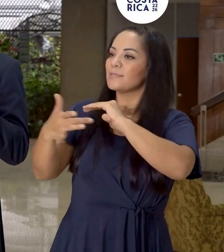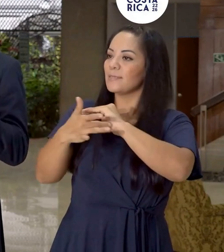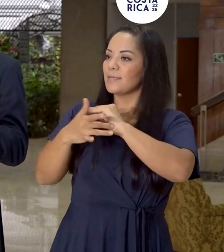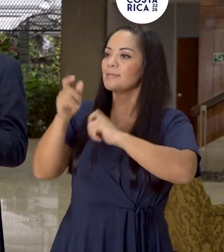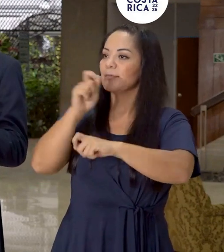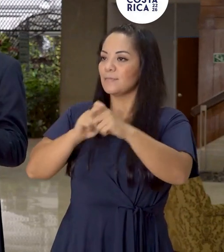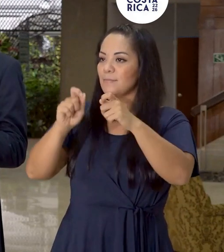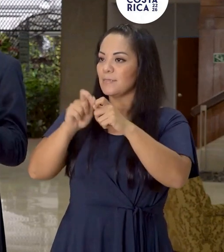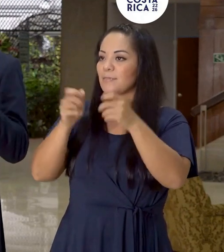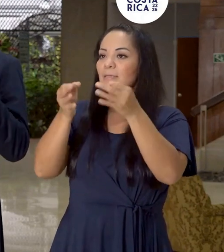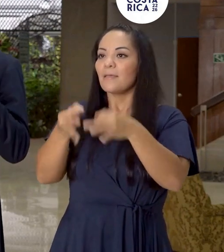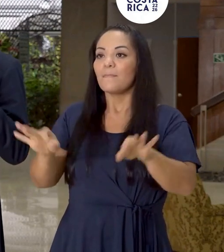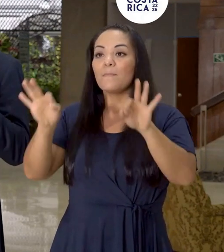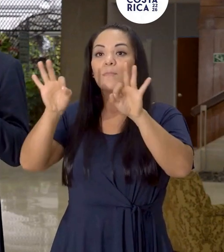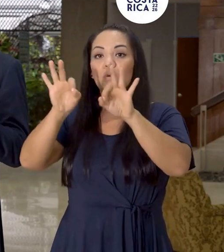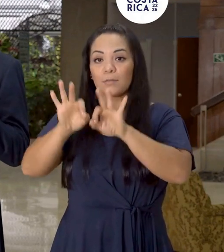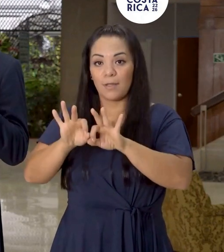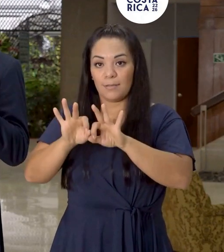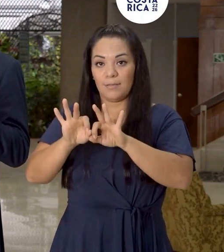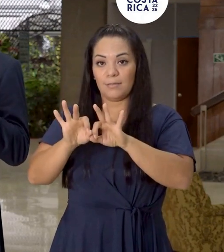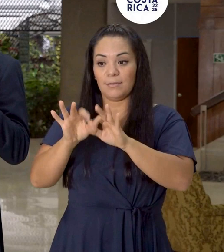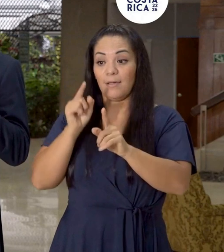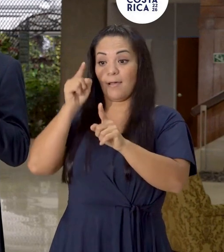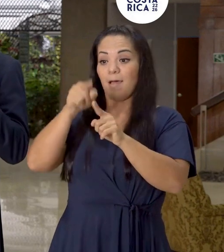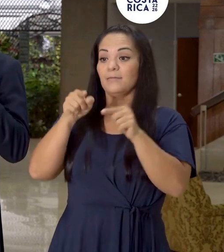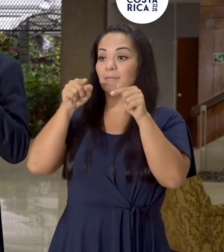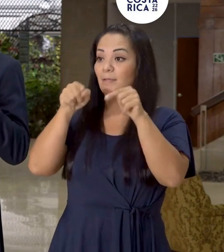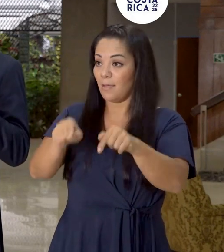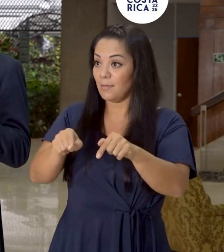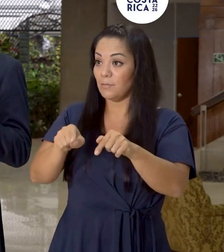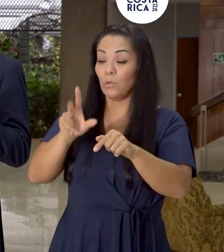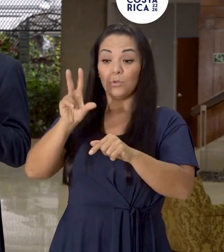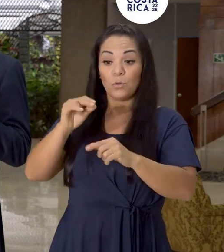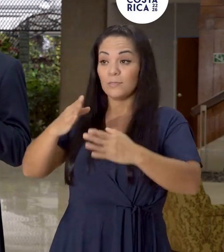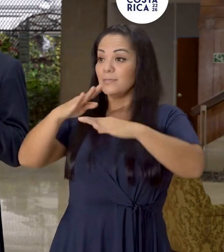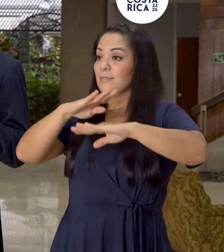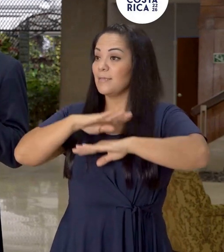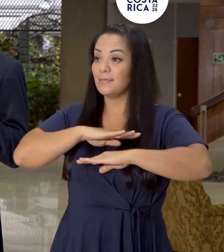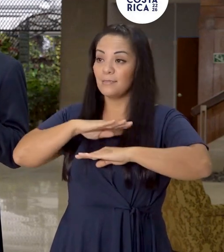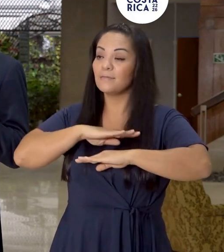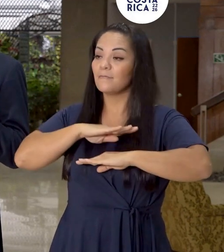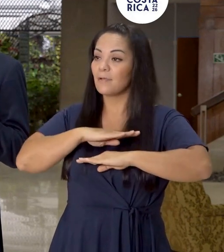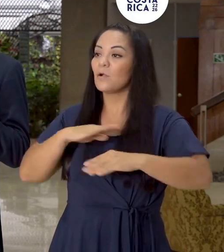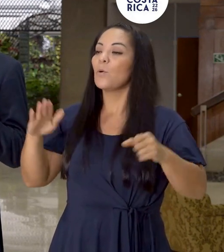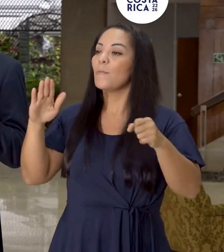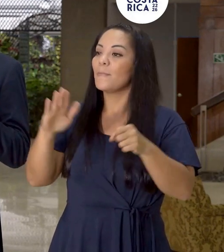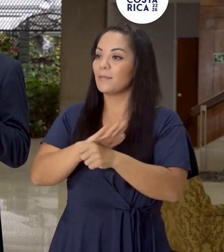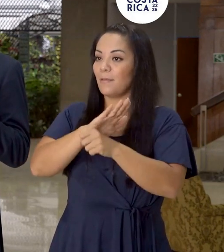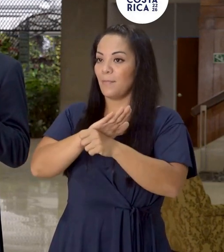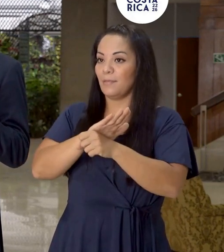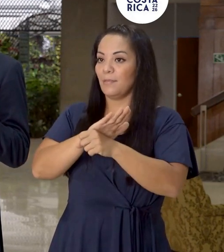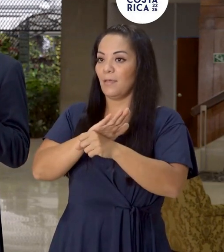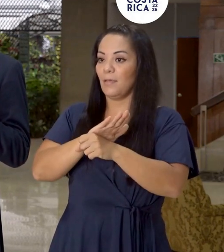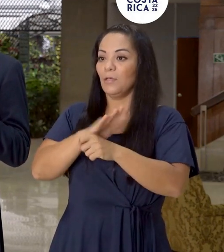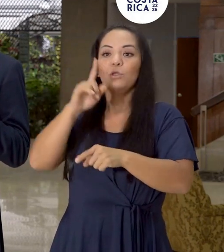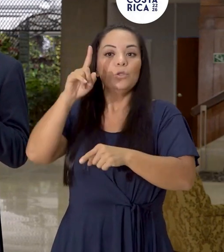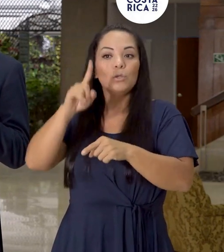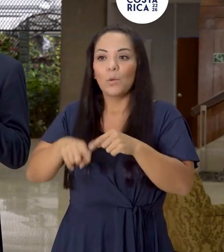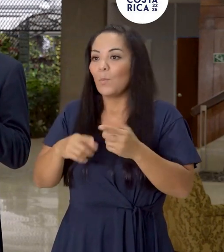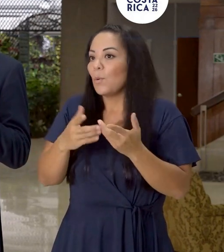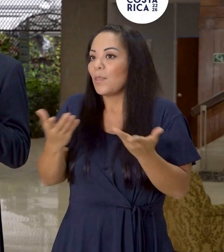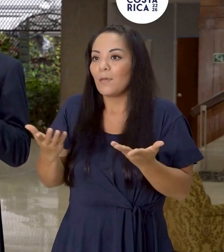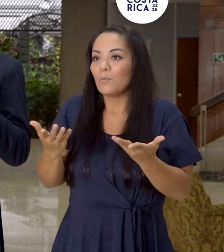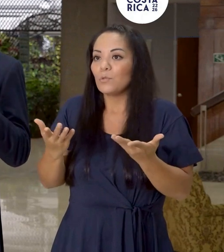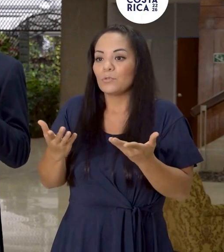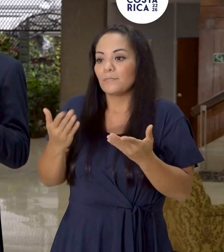y que son vitales y hasta que esas cosas no se satisfagan con totalidad no vamos a cometer un